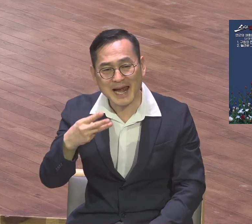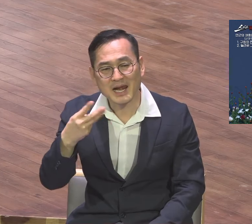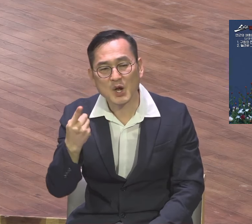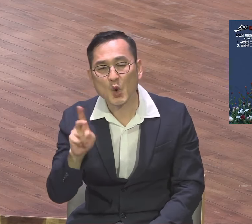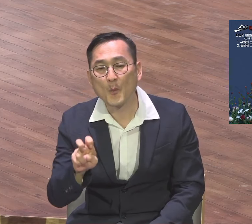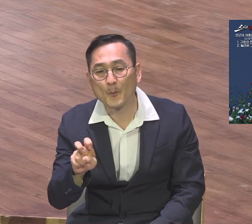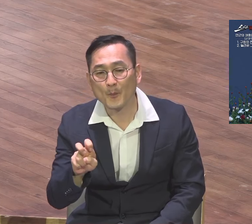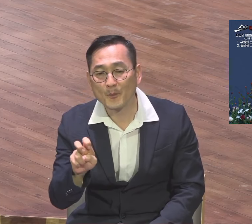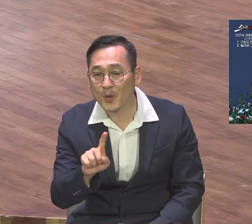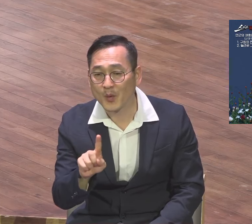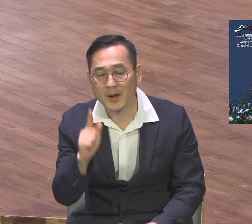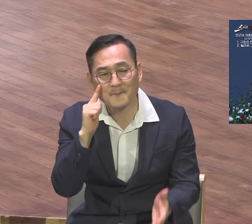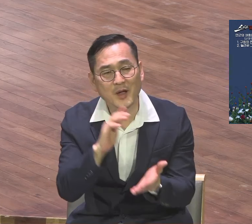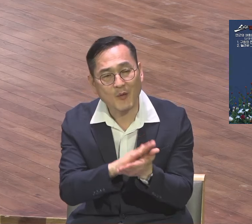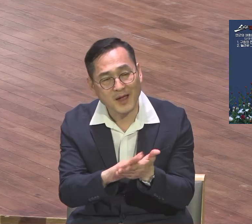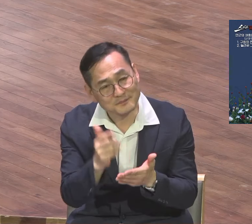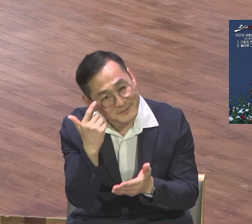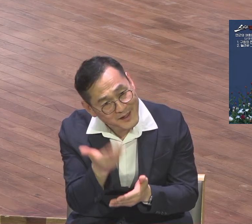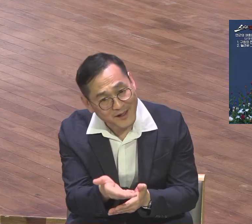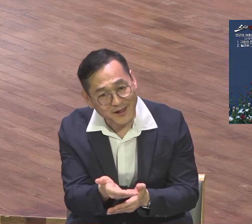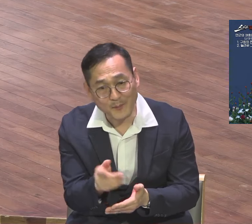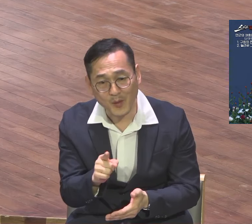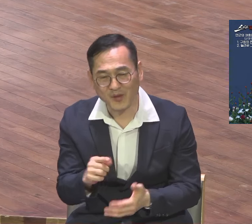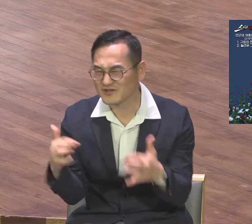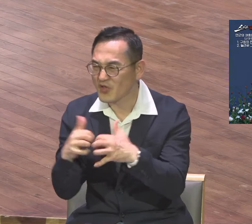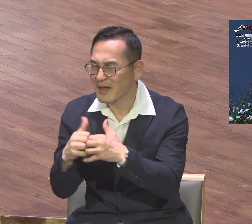워낙 전쟁이 많으니까 살롬.